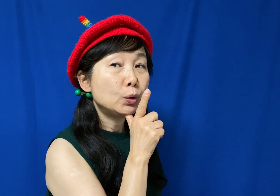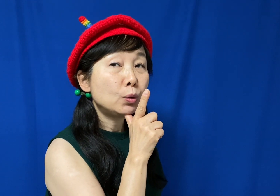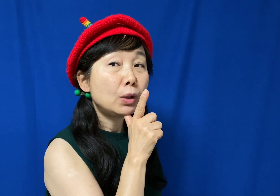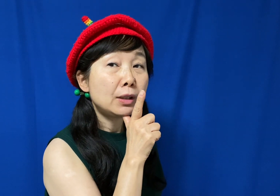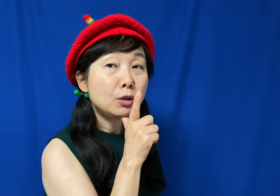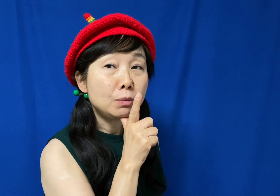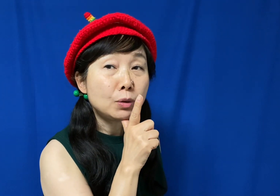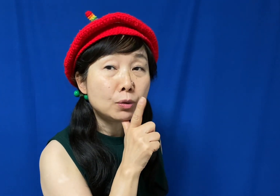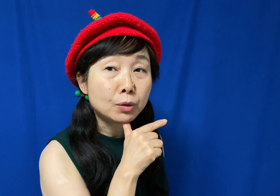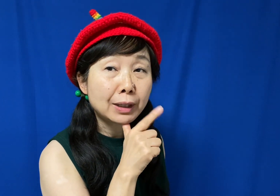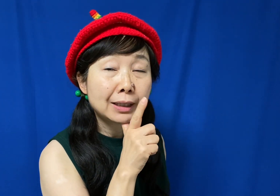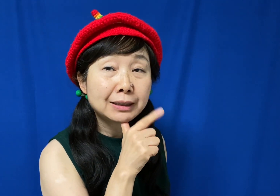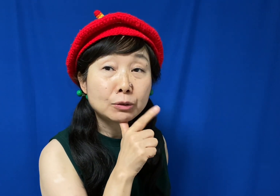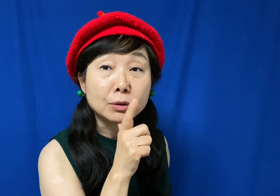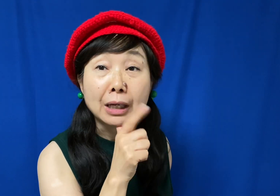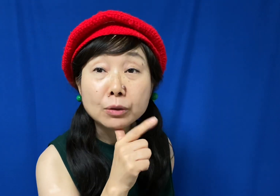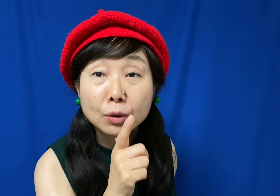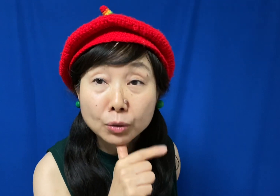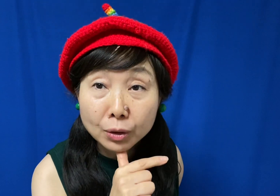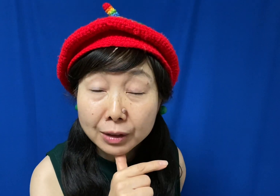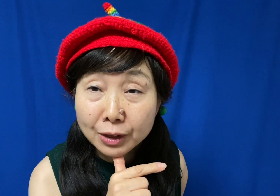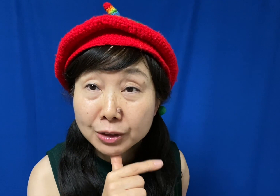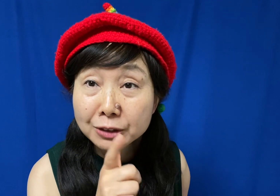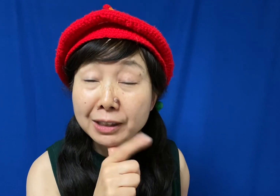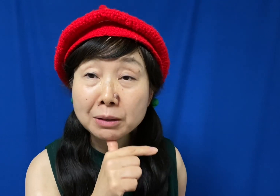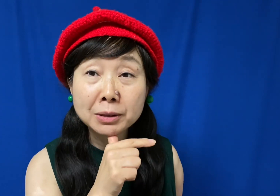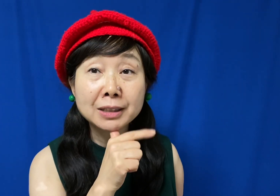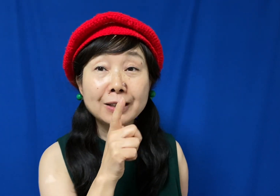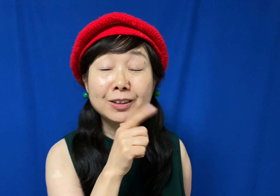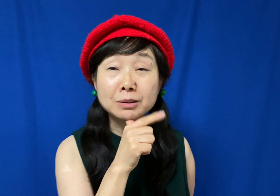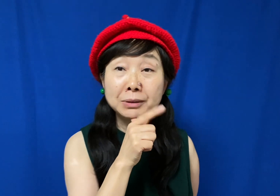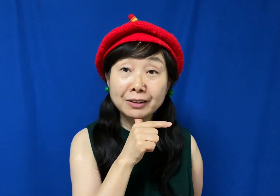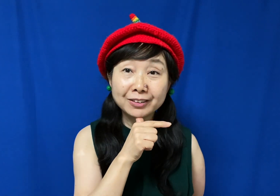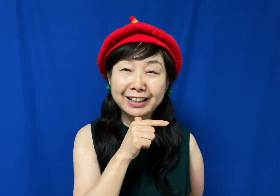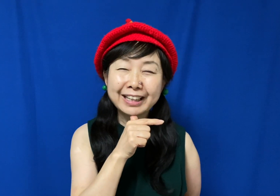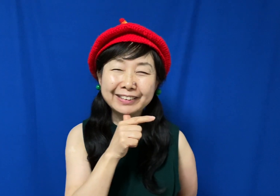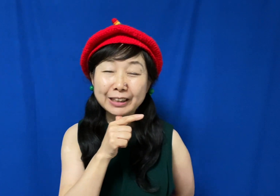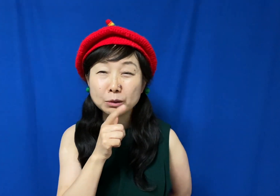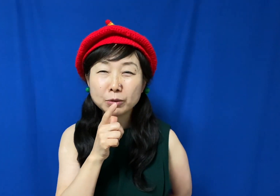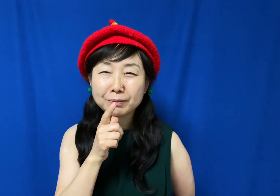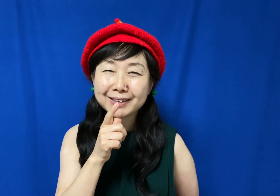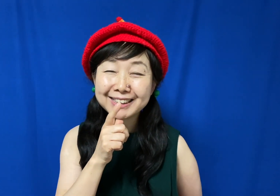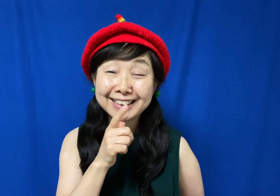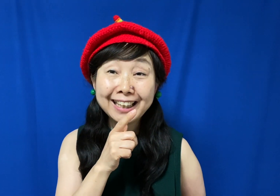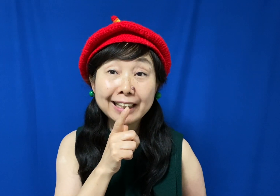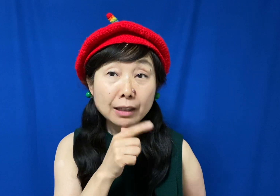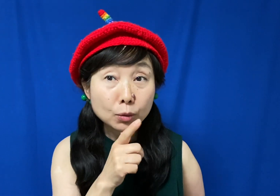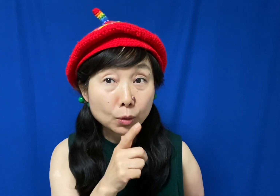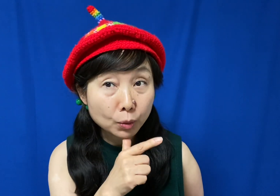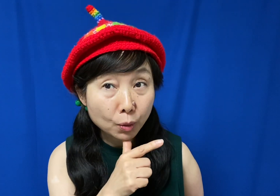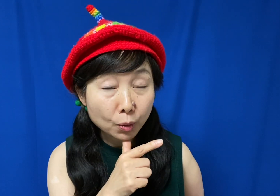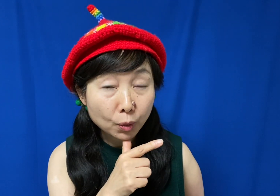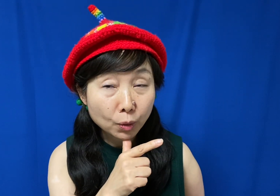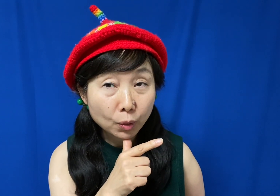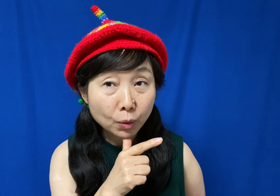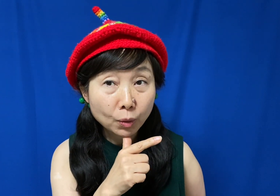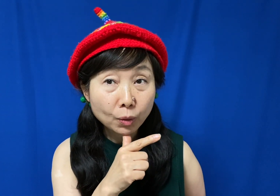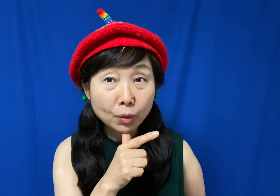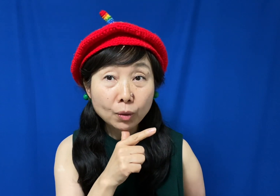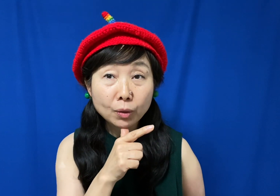これで、ね、指を動かしちゃうとなるほどっていう手話で、皆さんよく見たことがあるかと思います。なるほど